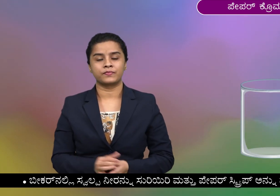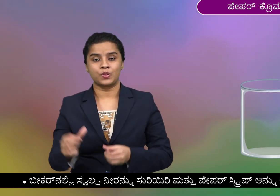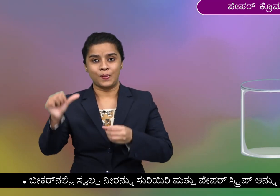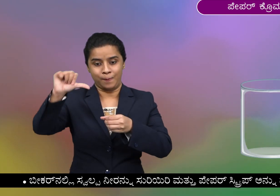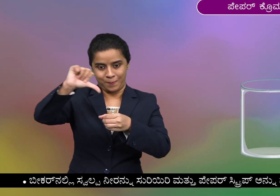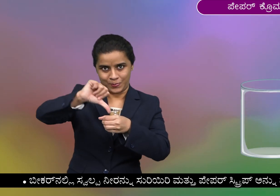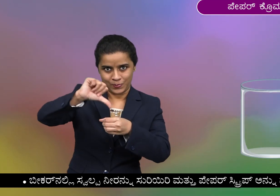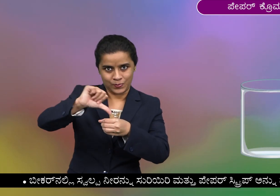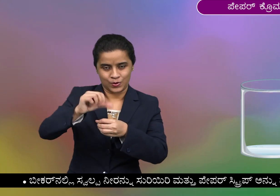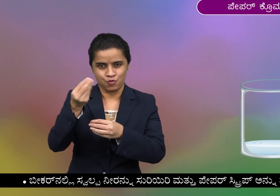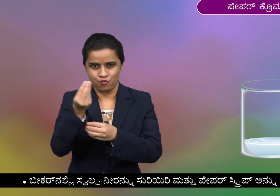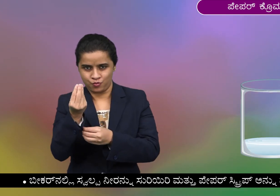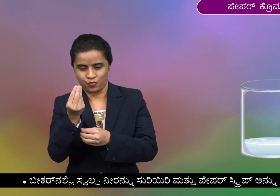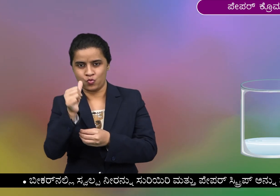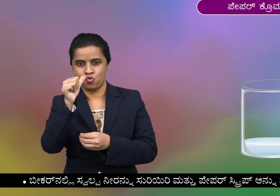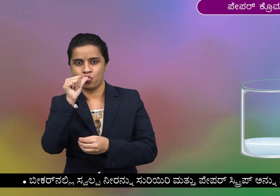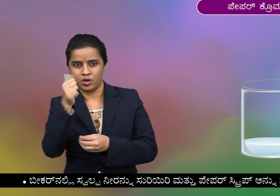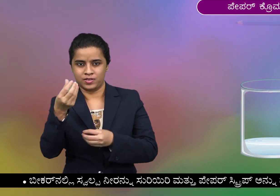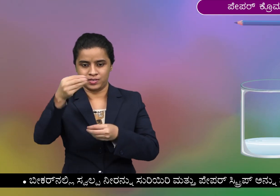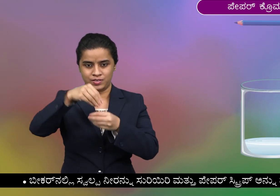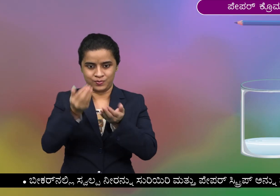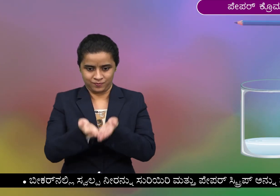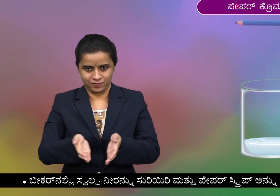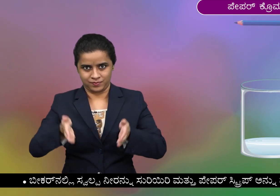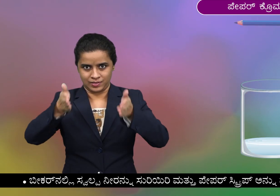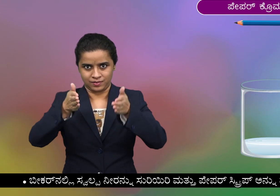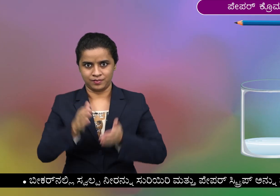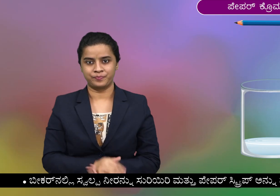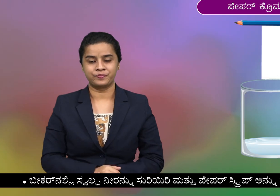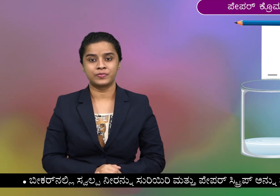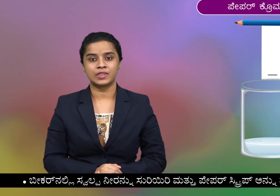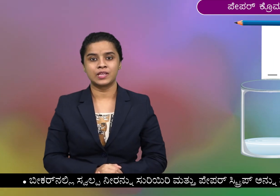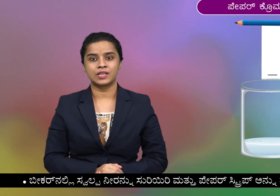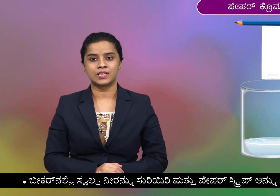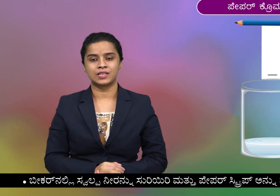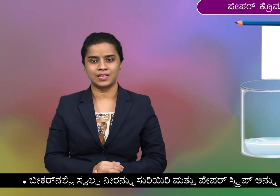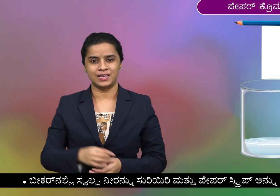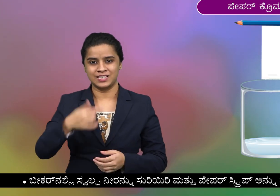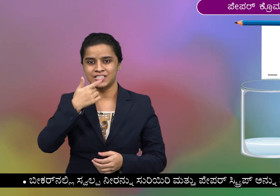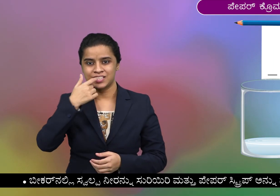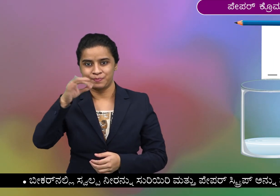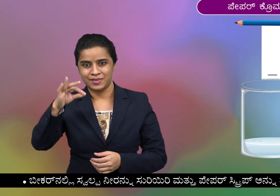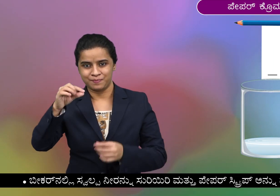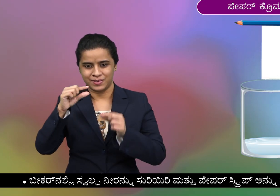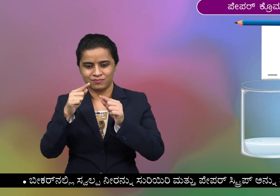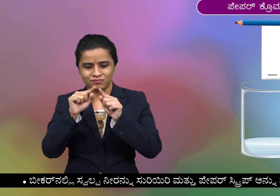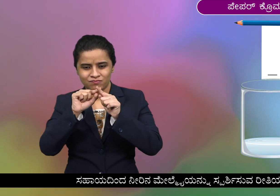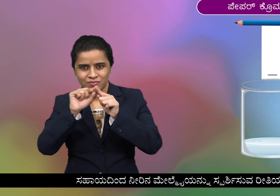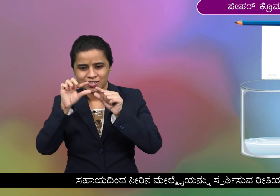ಬೀಕರ್ನಲ್ಲಿ ಸ್ವಲ್ಪ ನೀರನ್ನು ಸುರಿಯಿರಿ ಮತ್ತು ಪೇಪರ್ ಸ್ಟ್ರಿಪ್ ಅನ್ನು ಪೆನ್ಸಿಲ್ ಮತ್ತು ಸೆಲೋಟೇಪ್